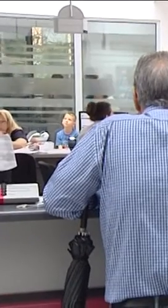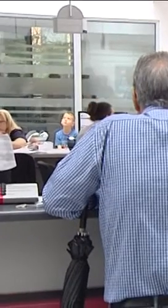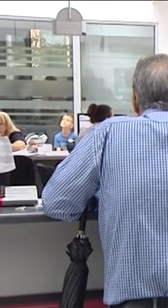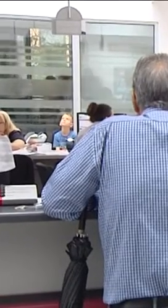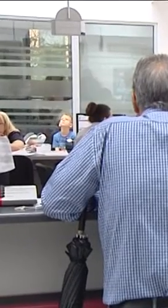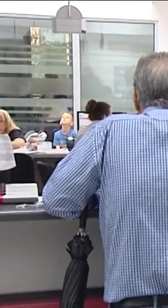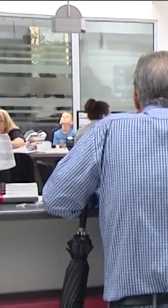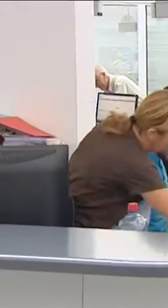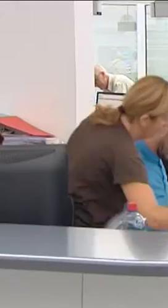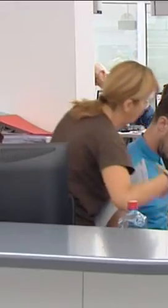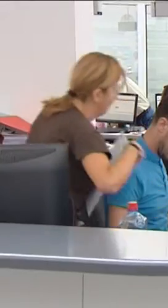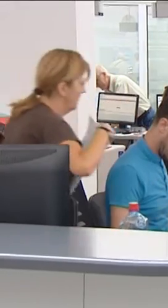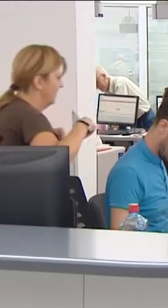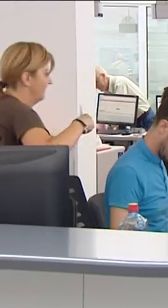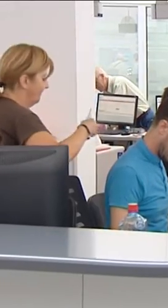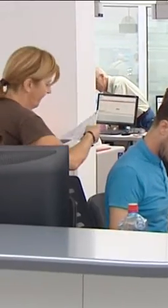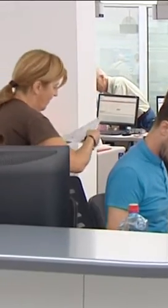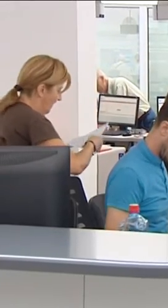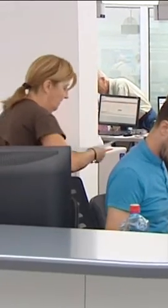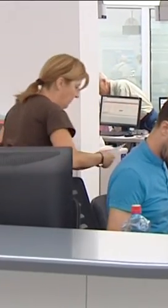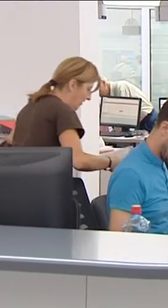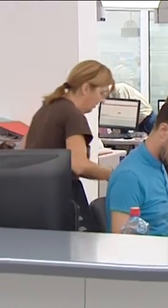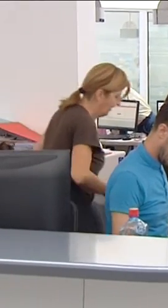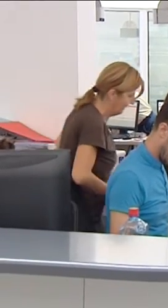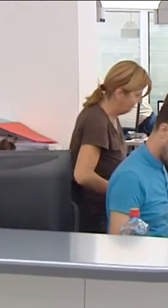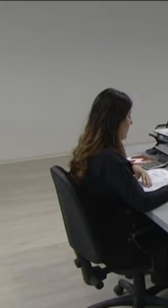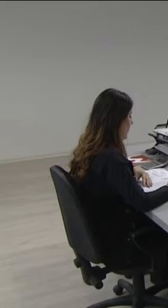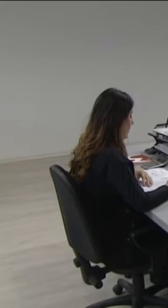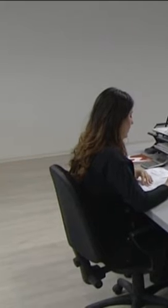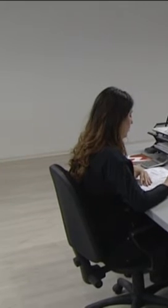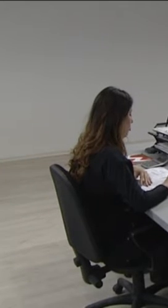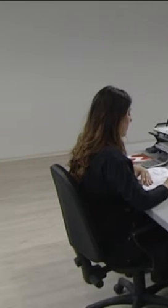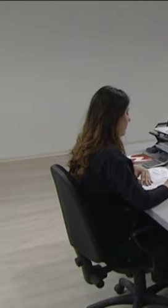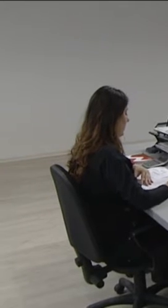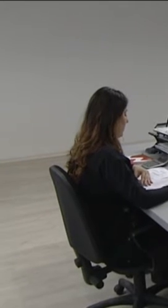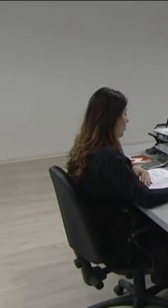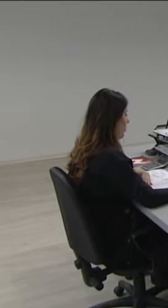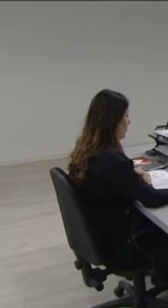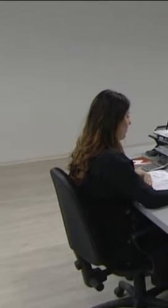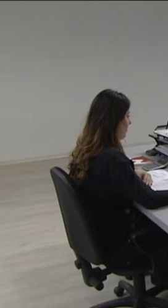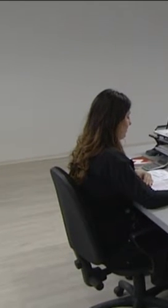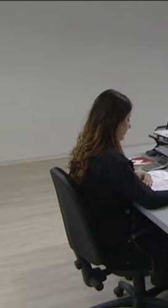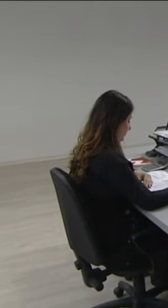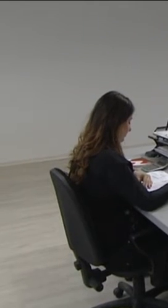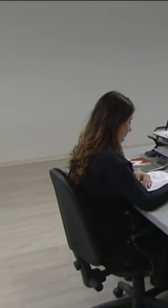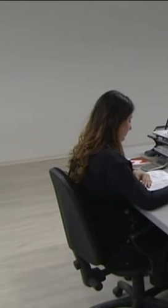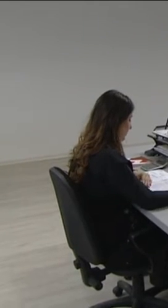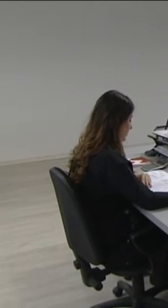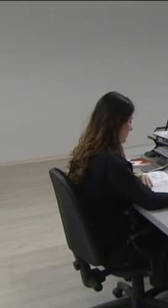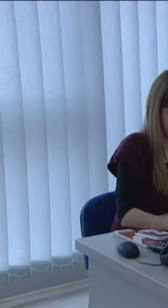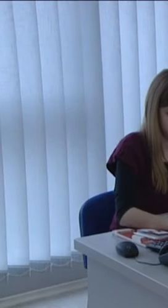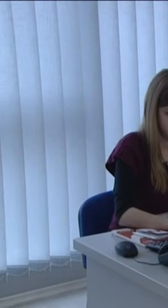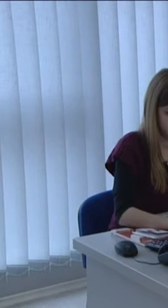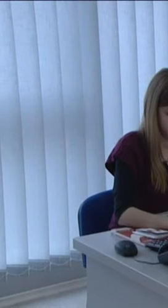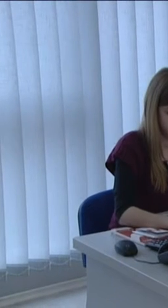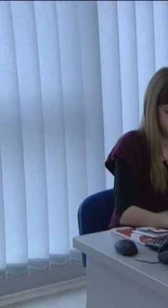на вонредната состојба и дека граѓаните имаат опција за плаќање на рати. Инаку на повикот на владата, фирмите да се солидаризираат и пред